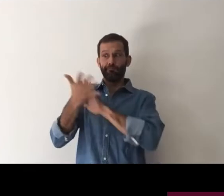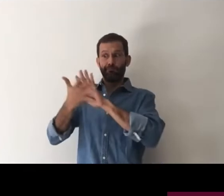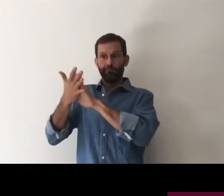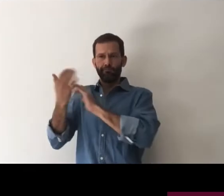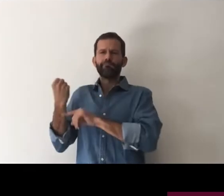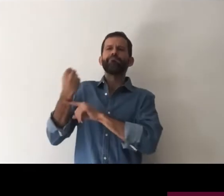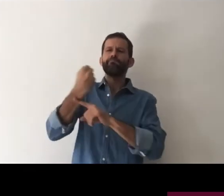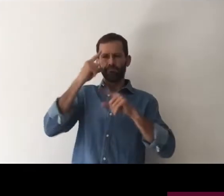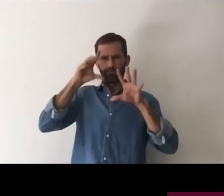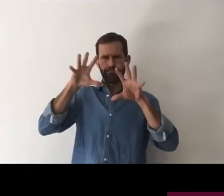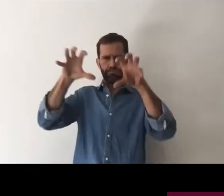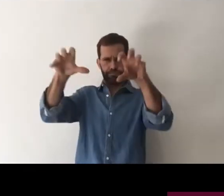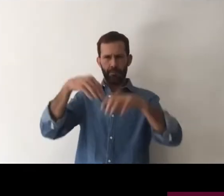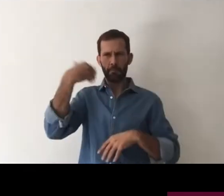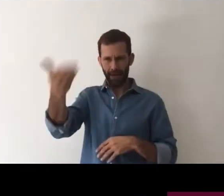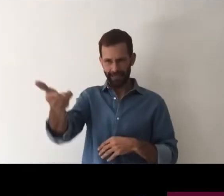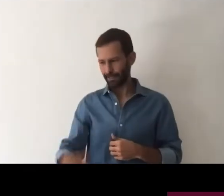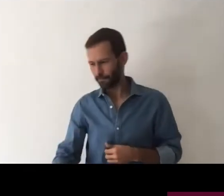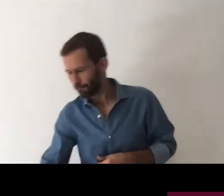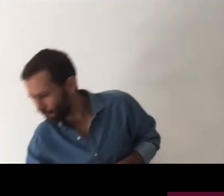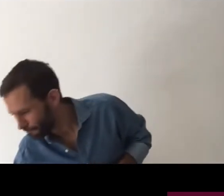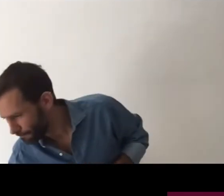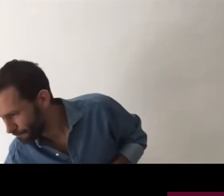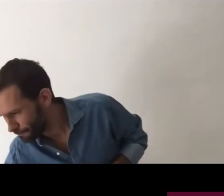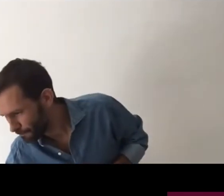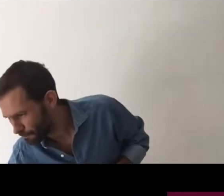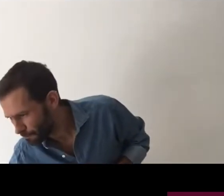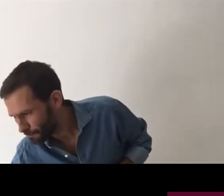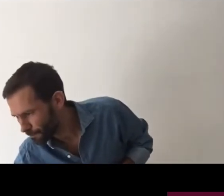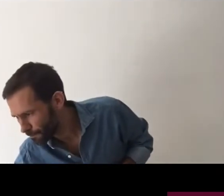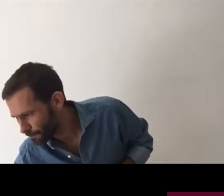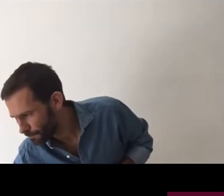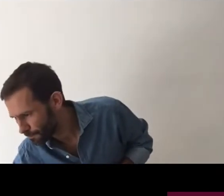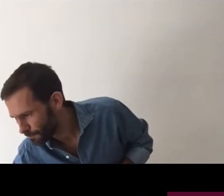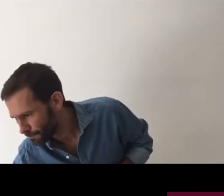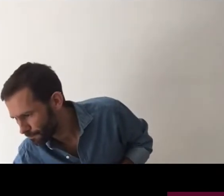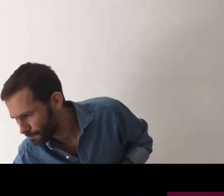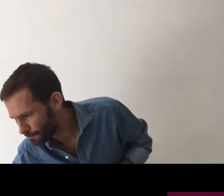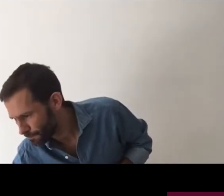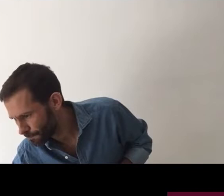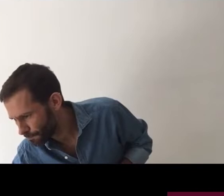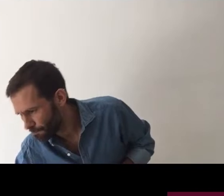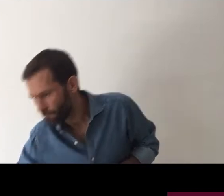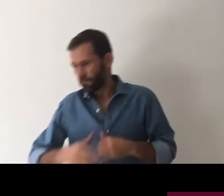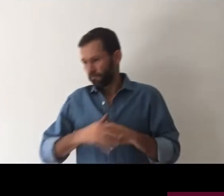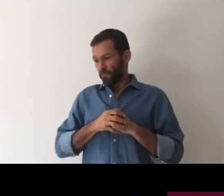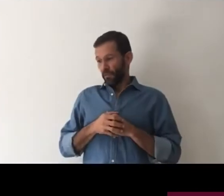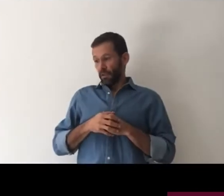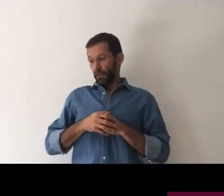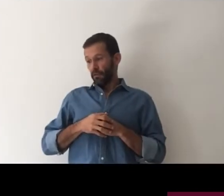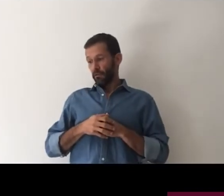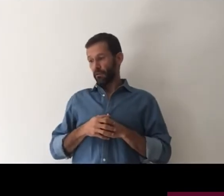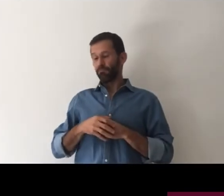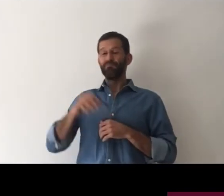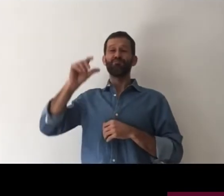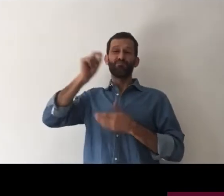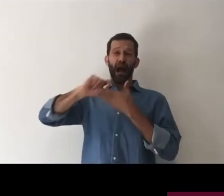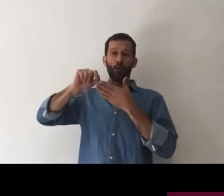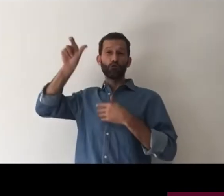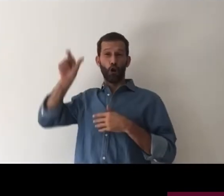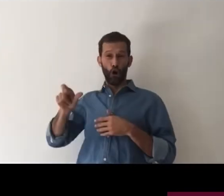que arrojó unos resultados que efectivamente demuestran que la lengua de signos supone un apoyo para un aprendizaje más